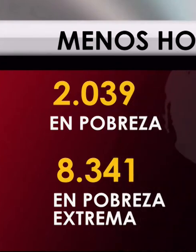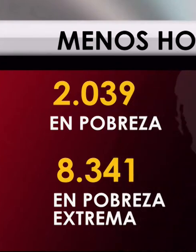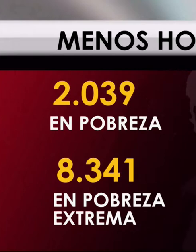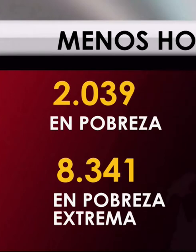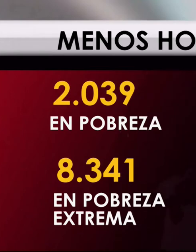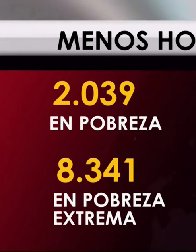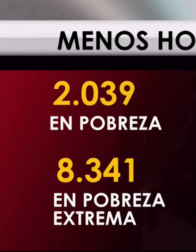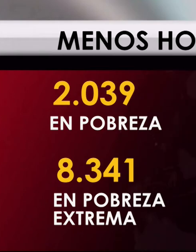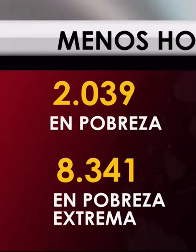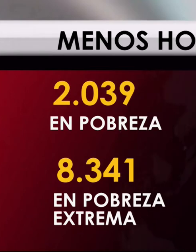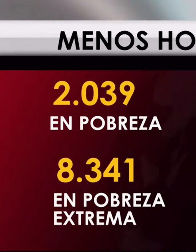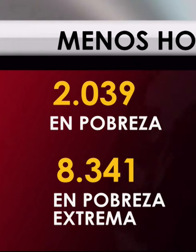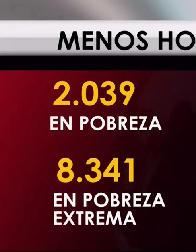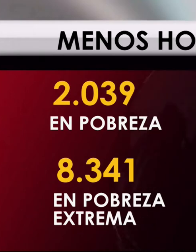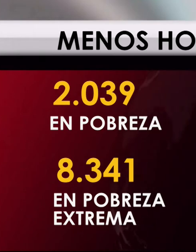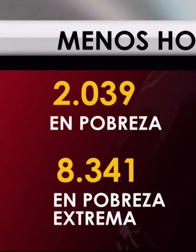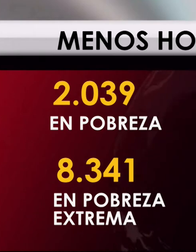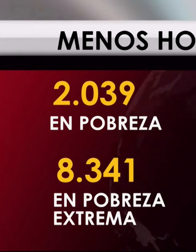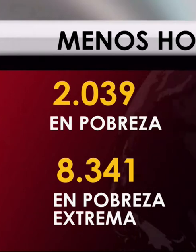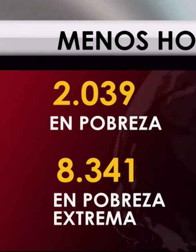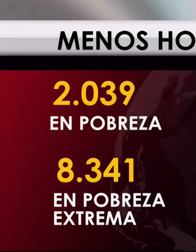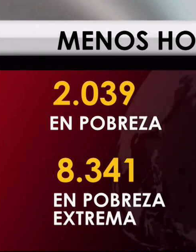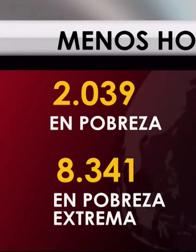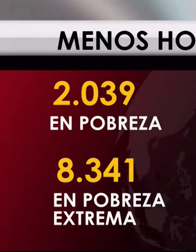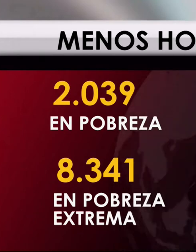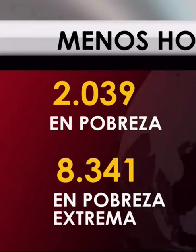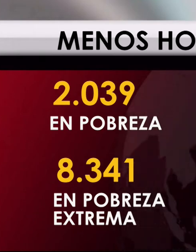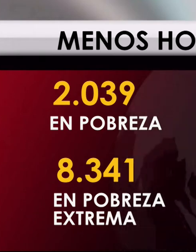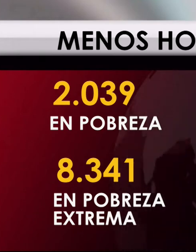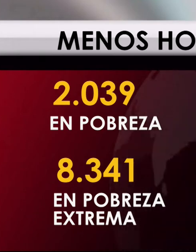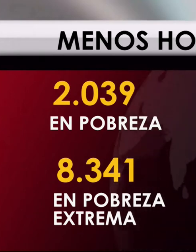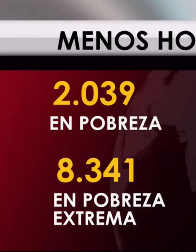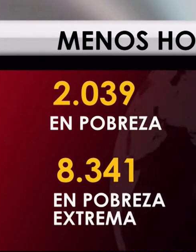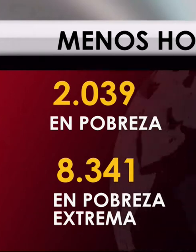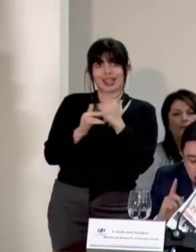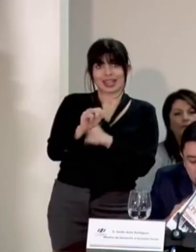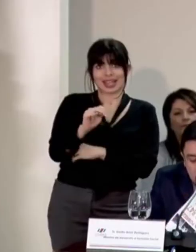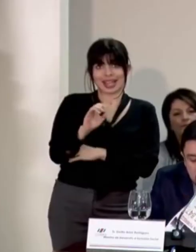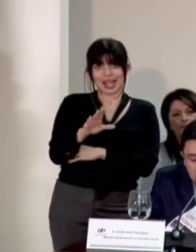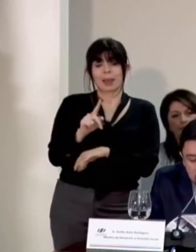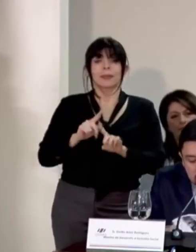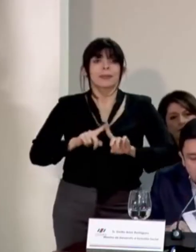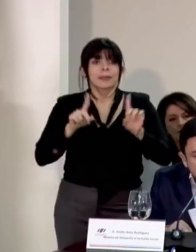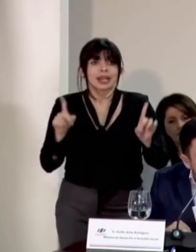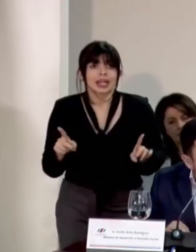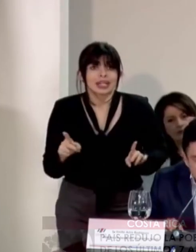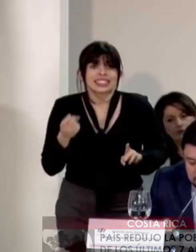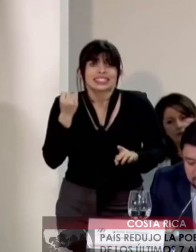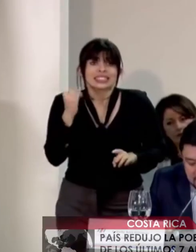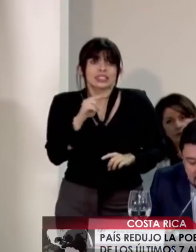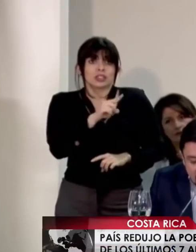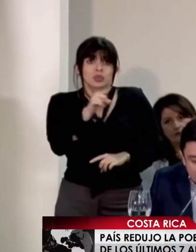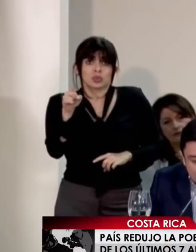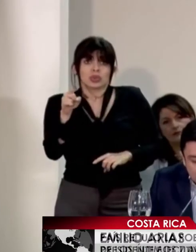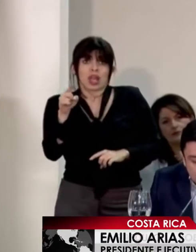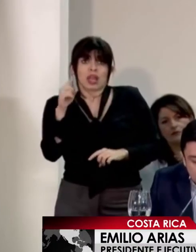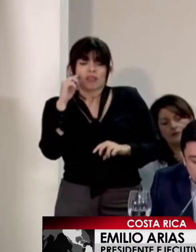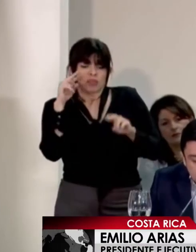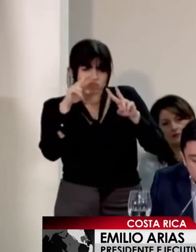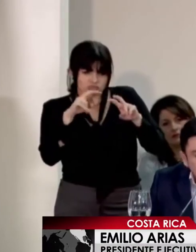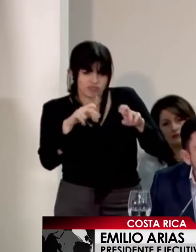necesidades básicas, fue de 8.341 hogares en el último año. Si ustedes se van a la